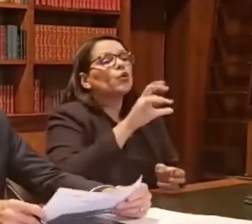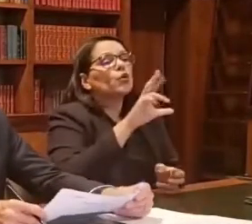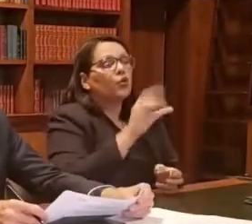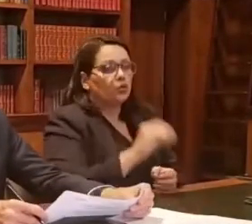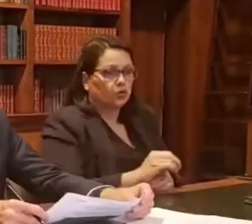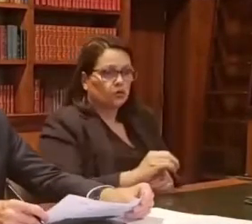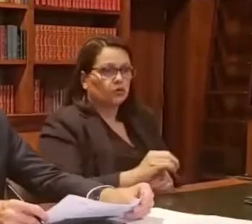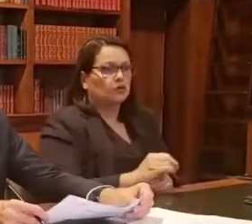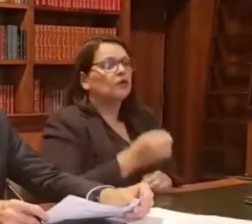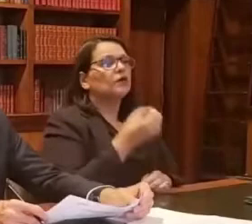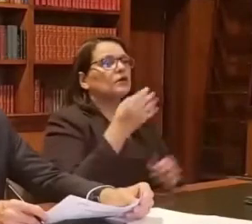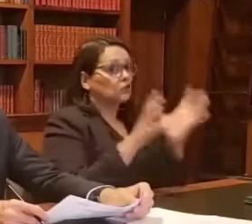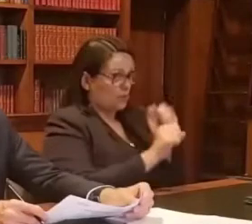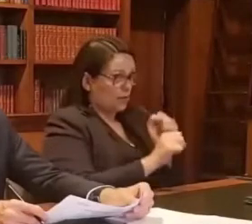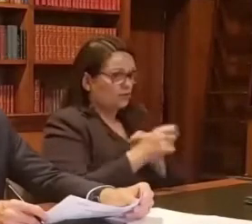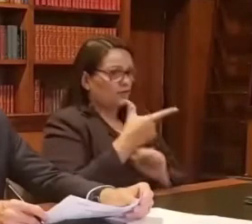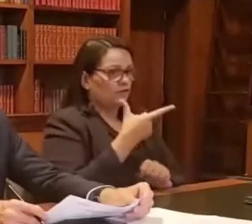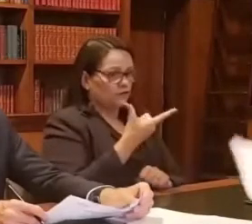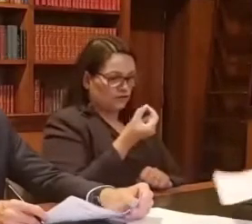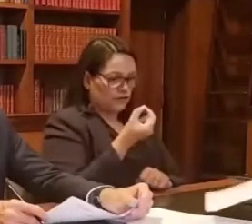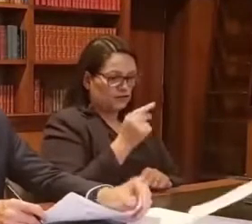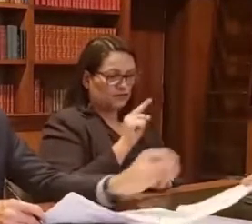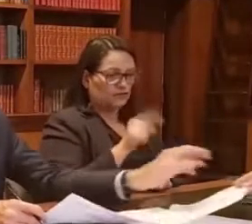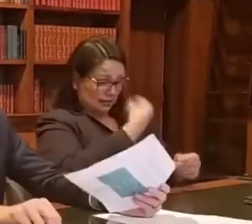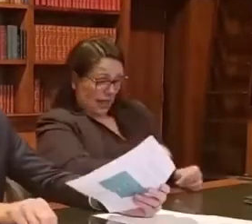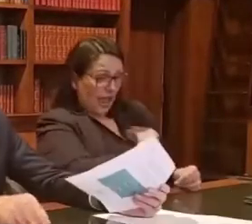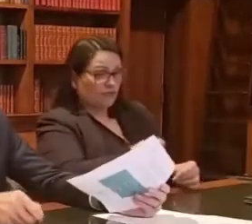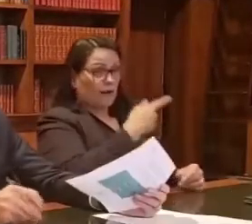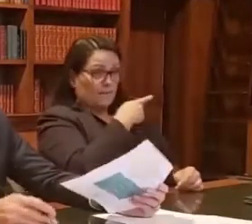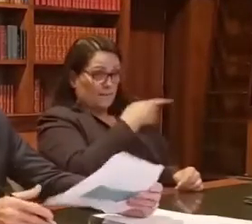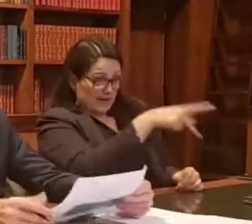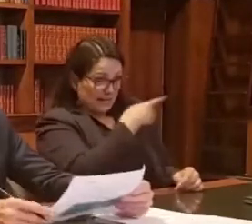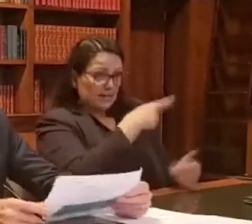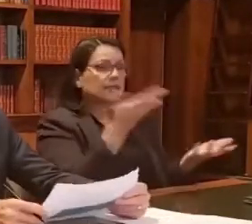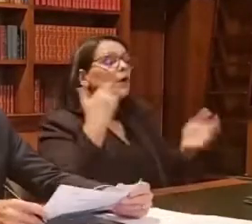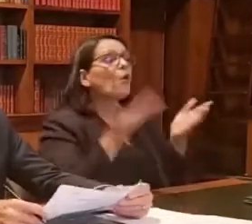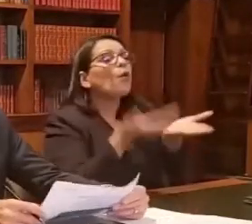de 20,5 bilhões de reais. O lucro